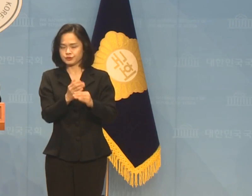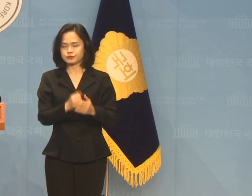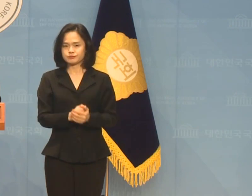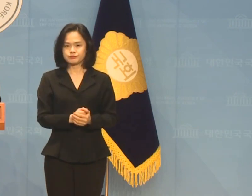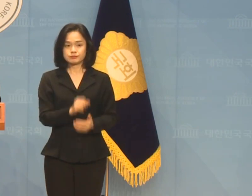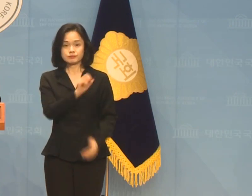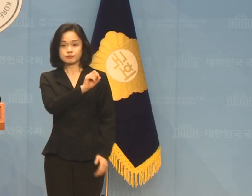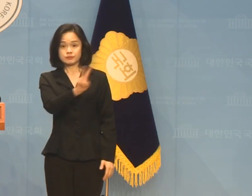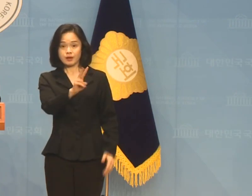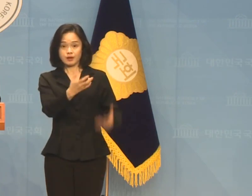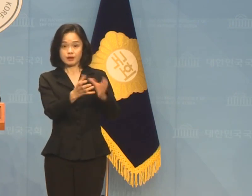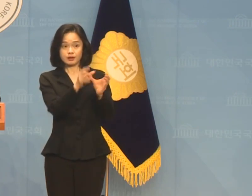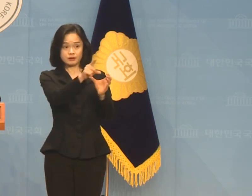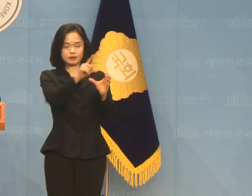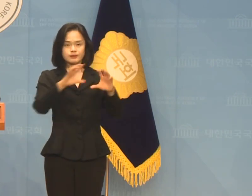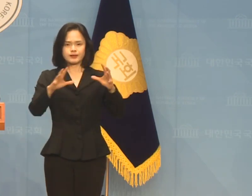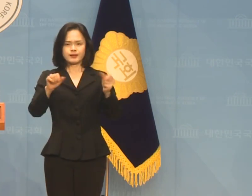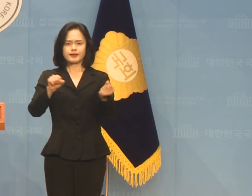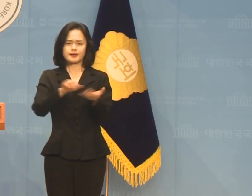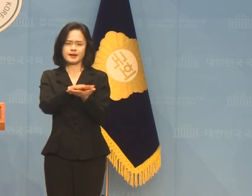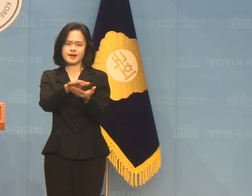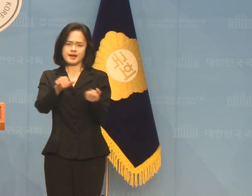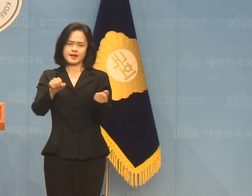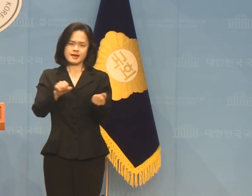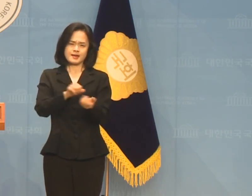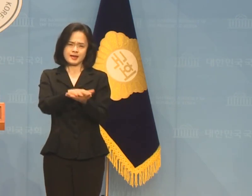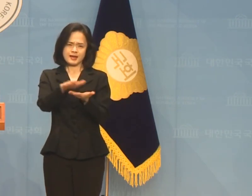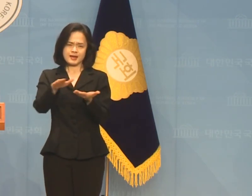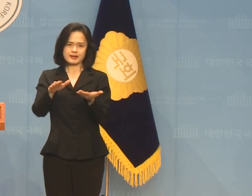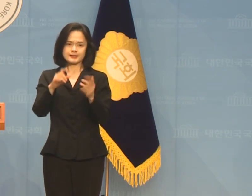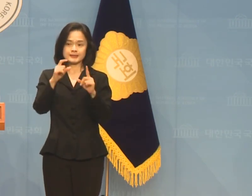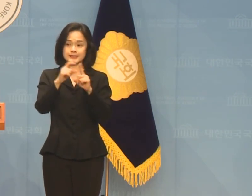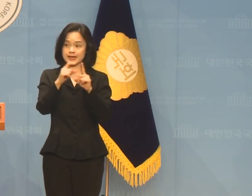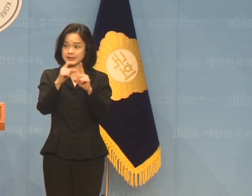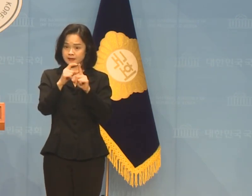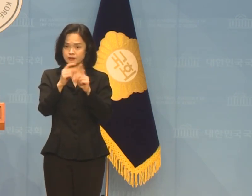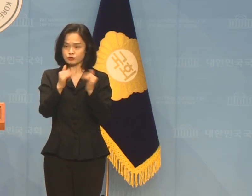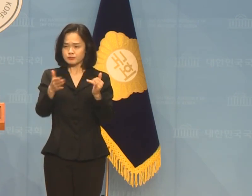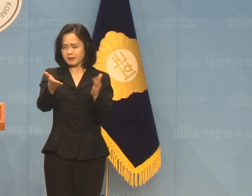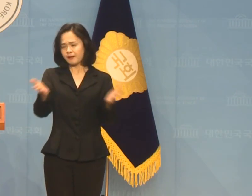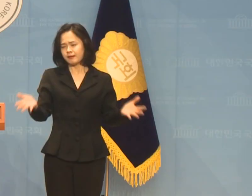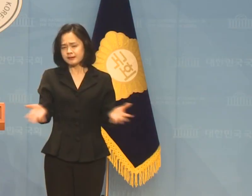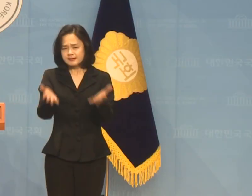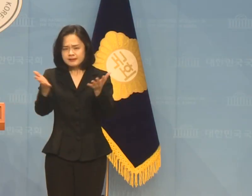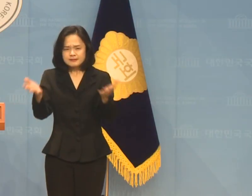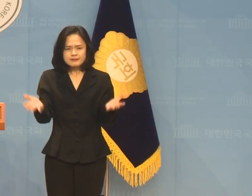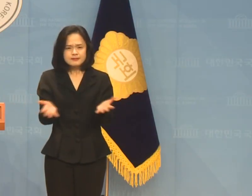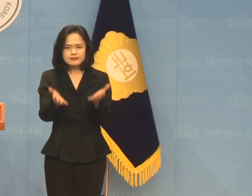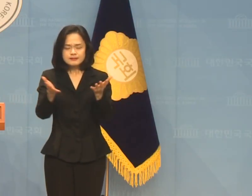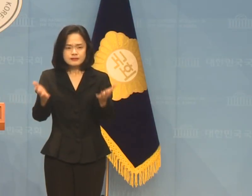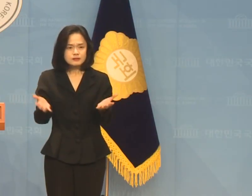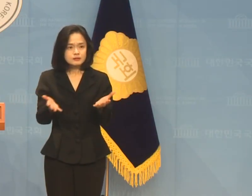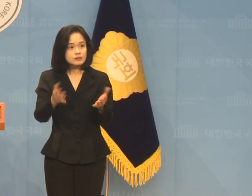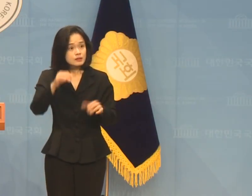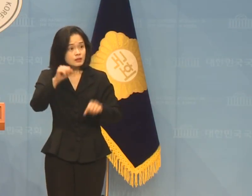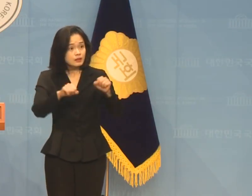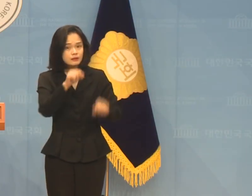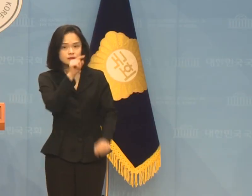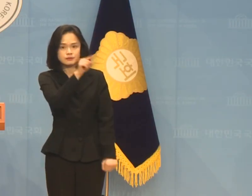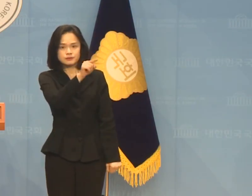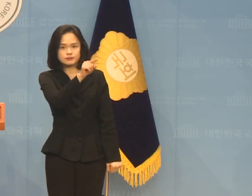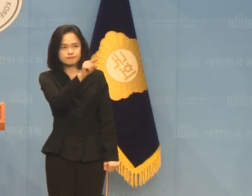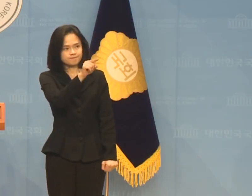내란이라는 프레임을 걸어놓고 국민의 시선을 빼앗고 있지만은 부정선거가